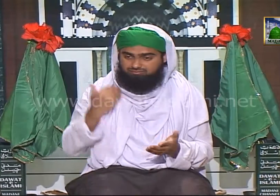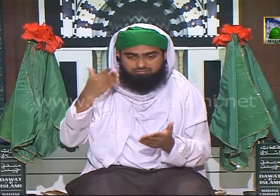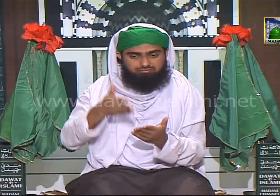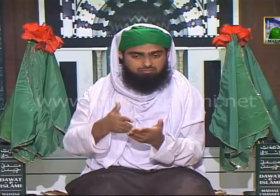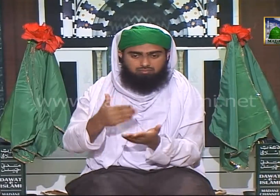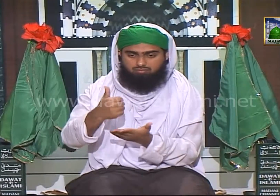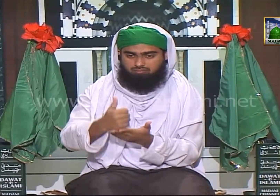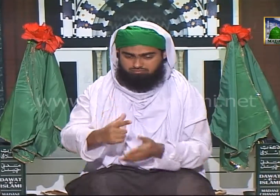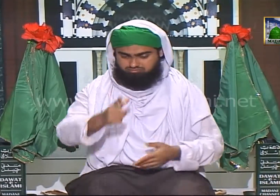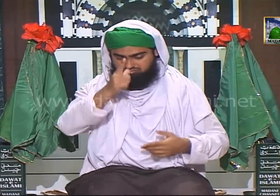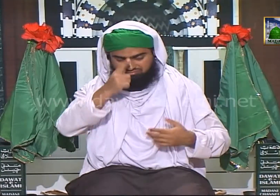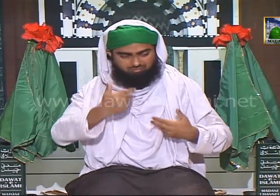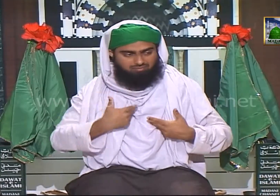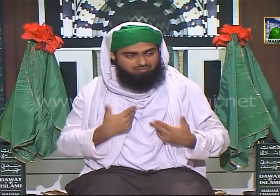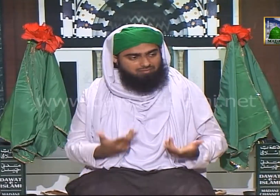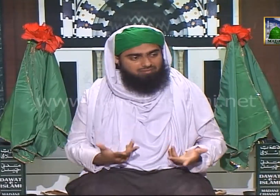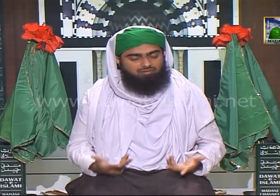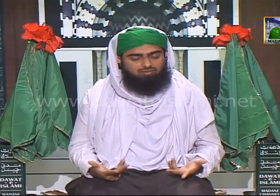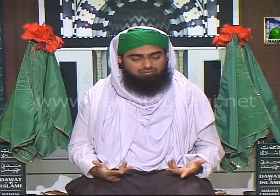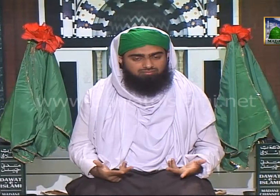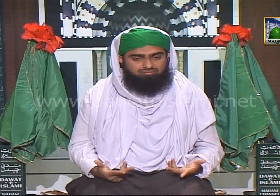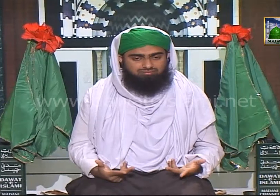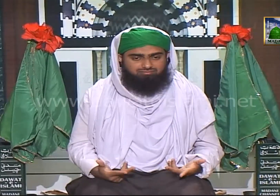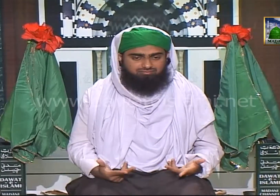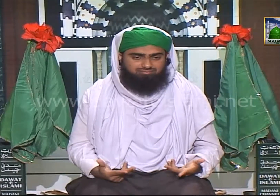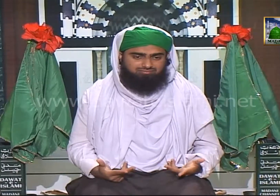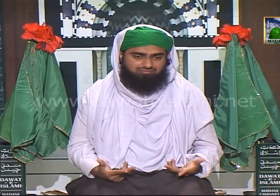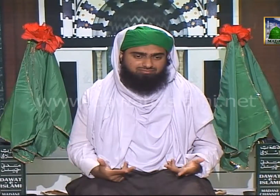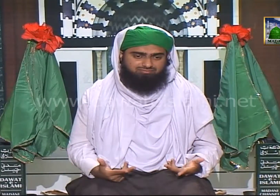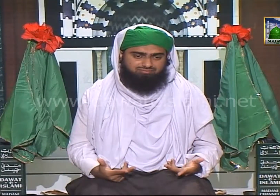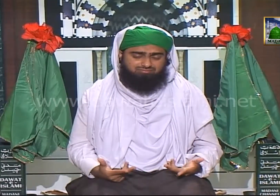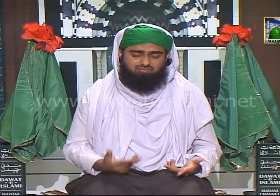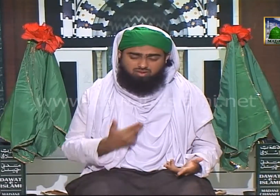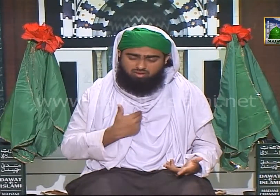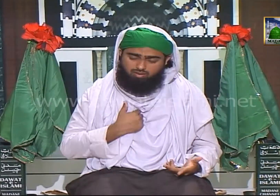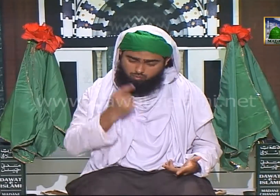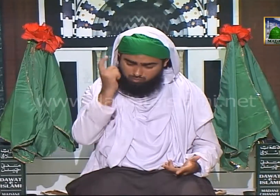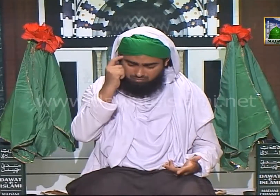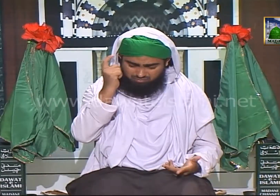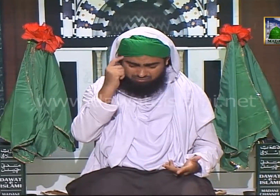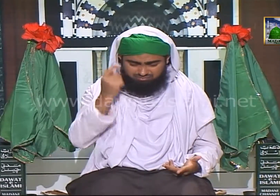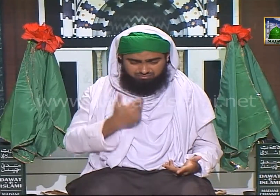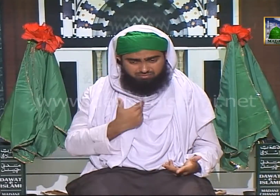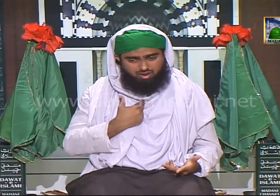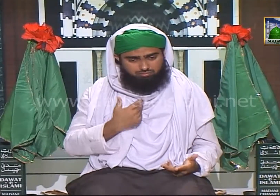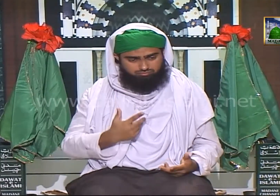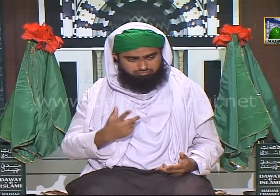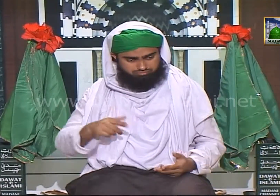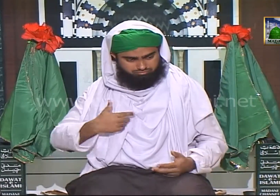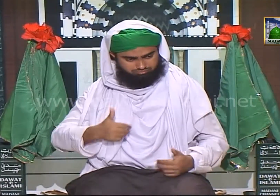आप समझ में नहीं आ रही मेरी बात, बिल्कुल यार मेरे नजदीक तो अना है। ये मेरी अपनी सोच बता रही है कि मैं अपने आप को दूसरे से बढ़कर समझता हूँ,